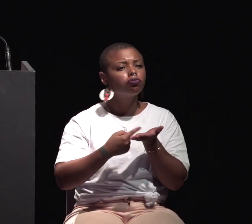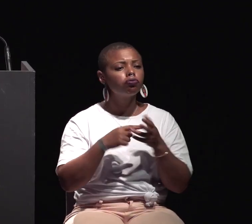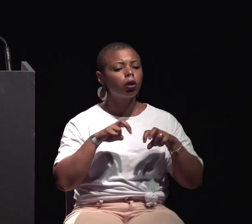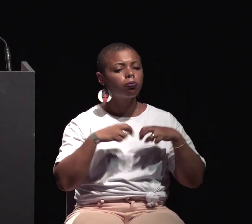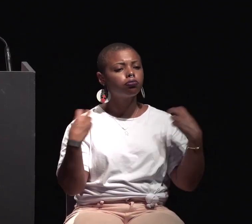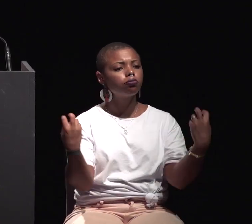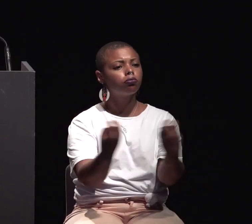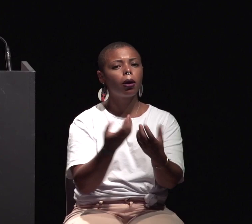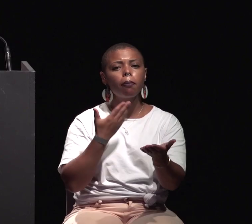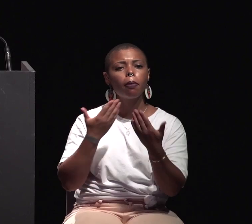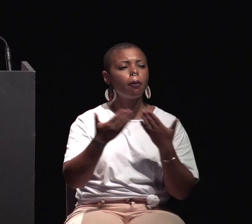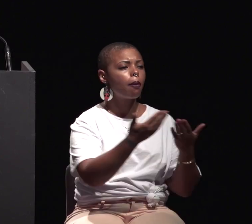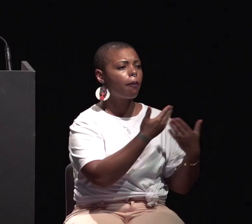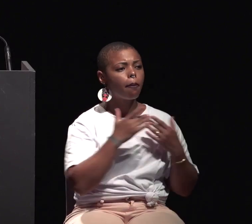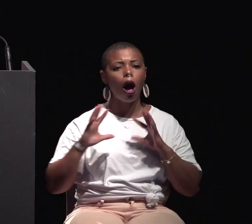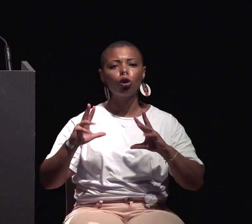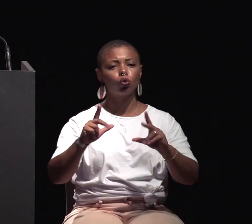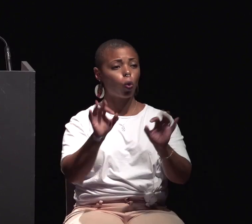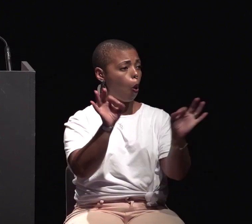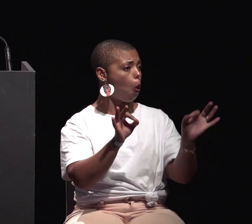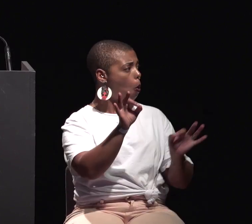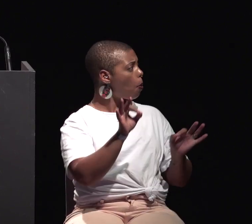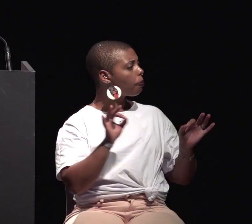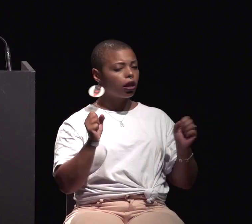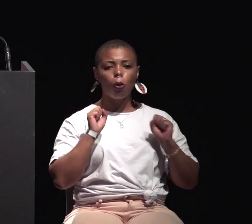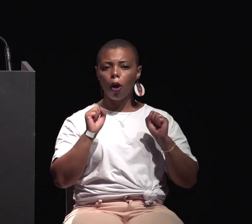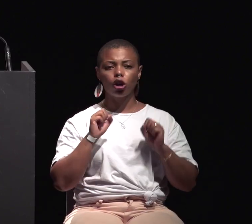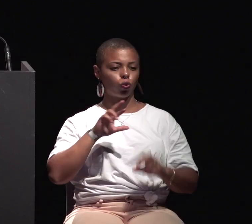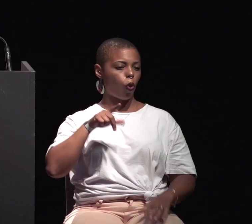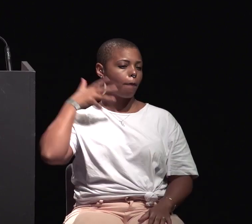onde todos os participantes têm voz. Não é uma